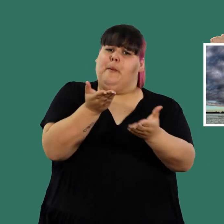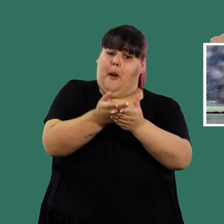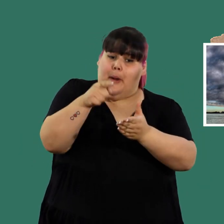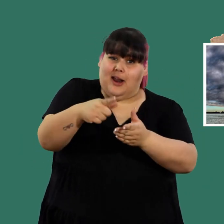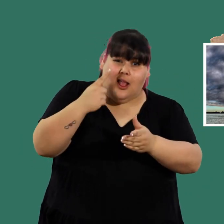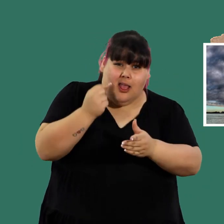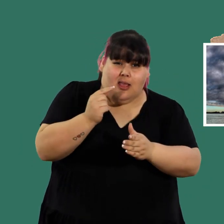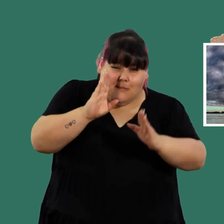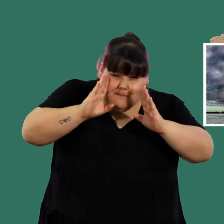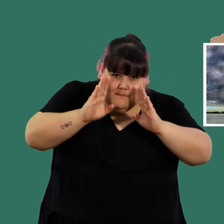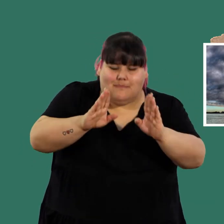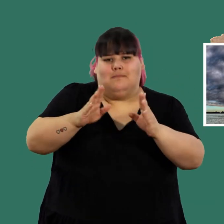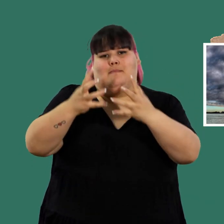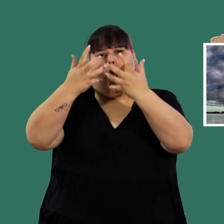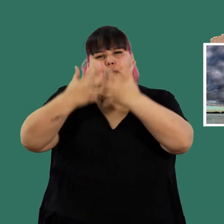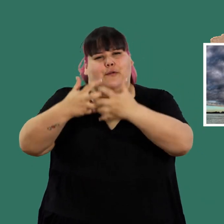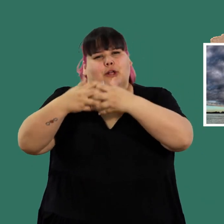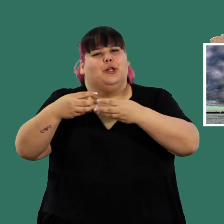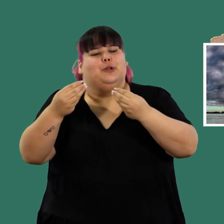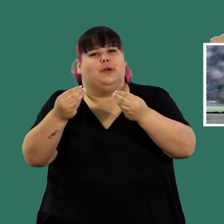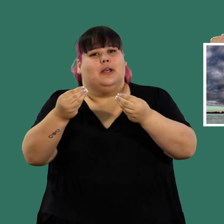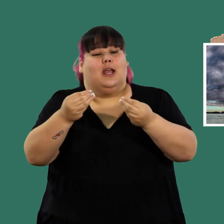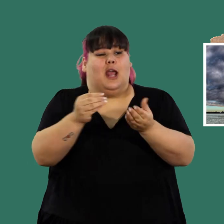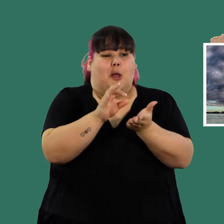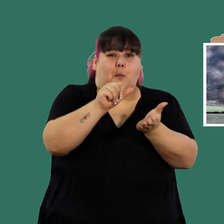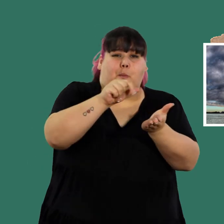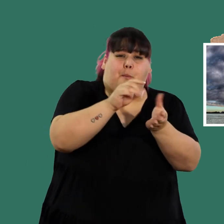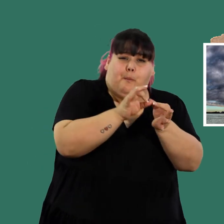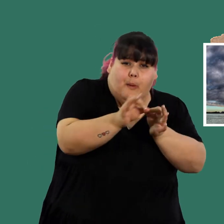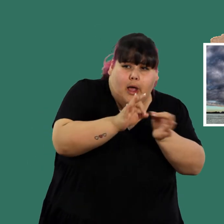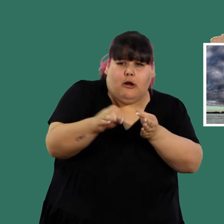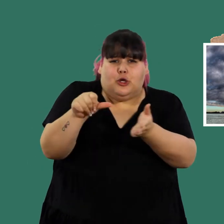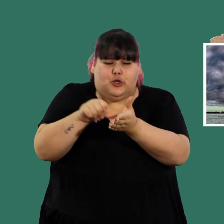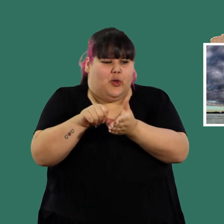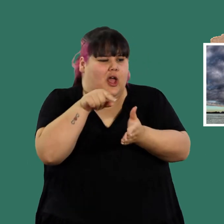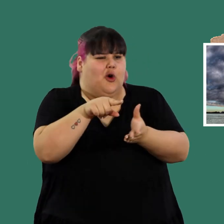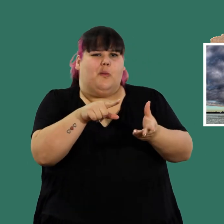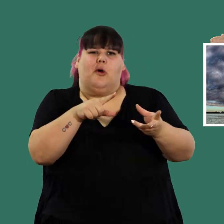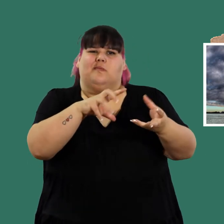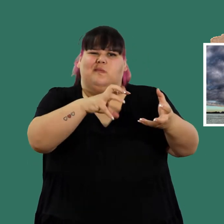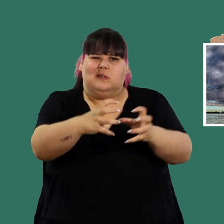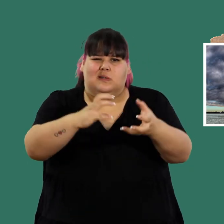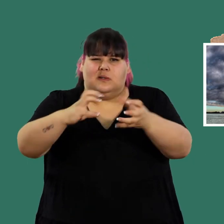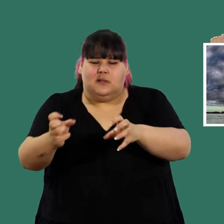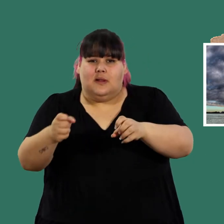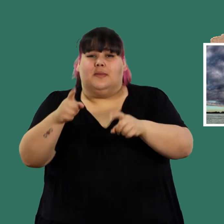sea para reflexionar sobre el estado de nuestros pueblos y ciudades el derecho de todos